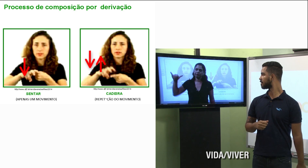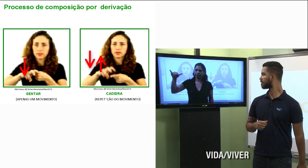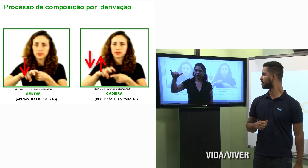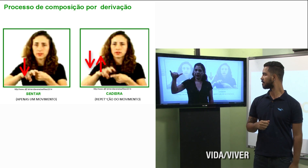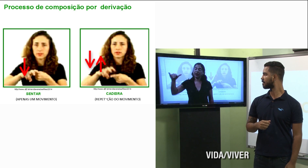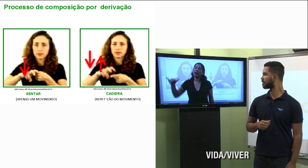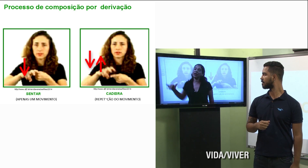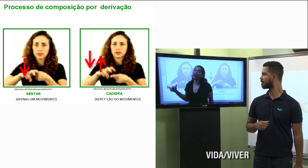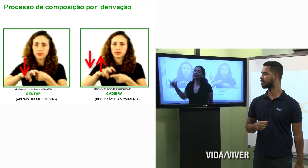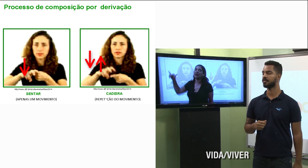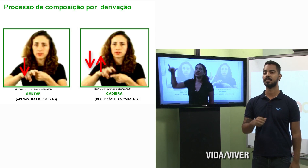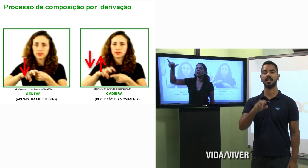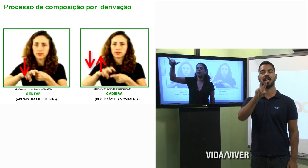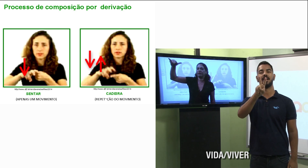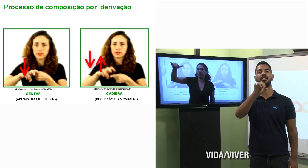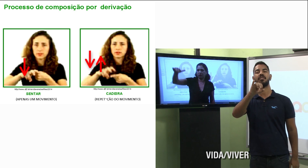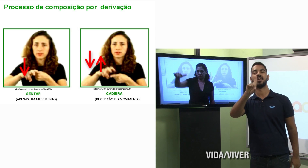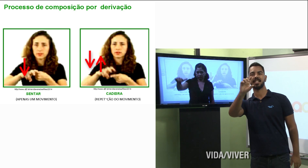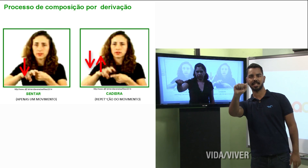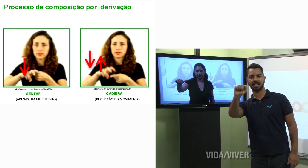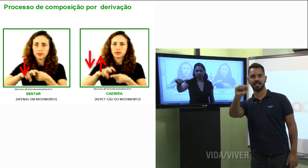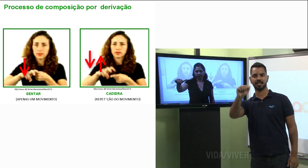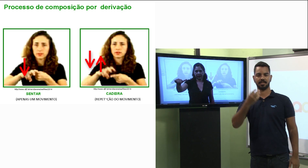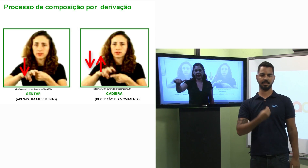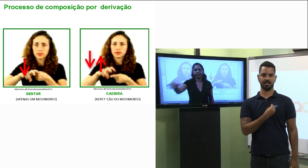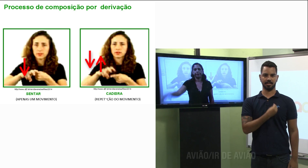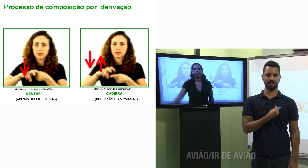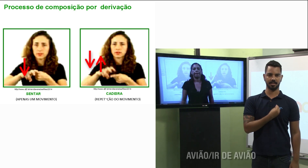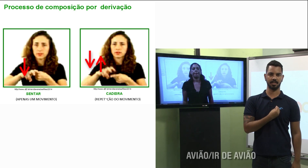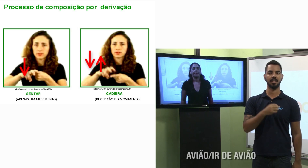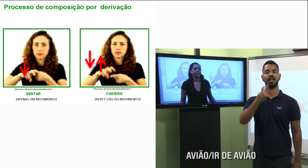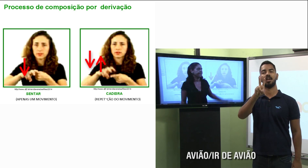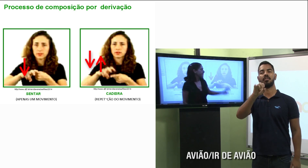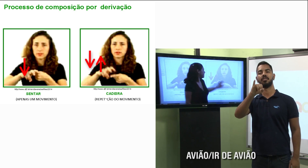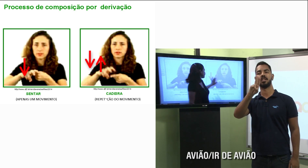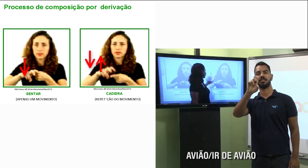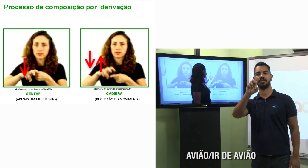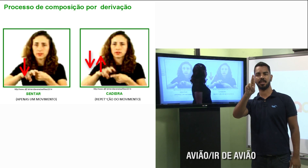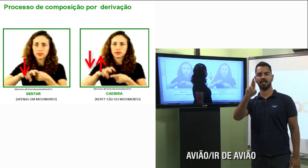avião e ir de avião, tá?